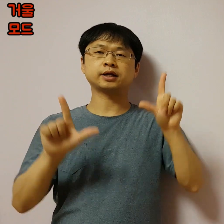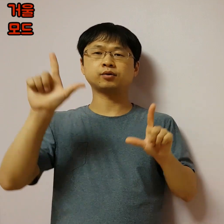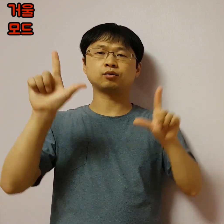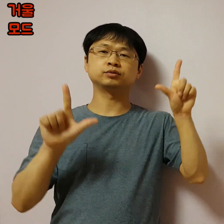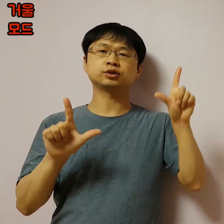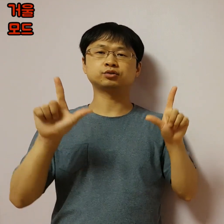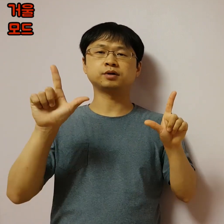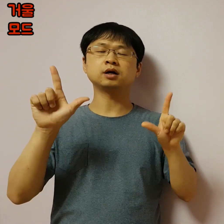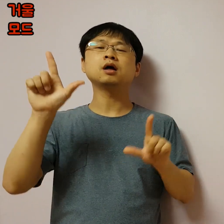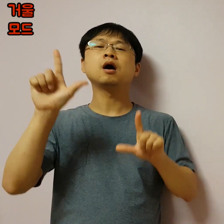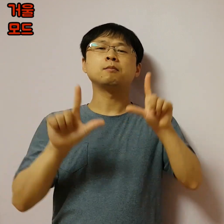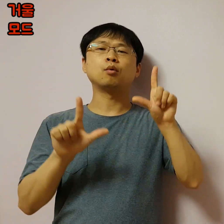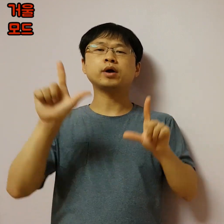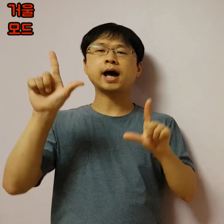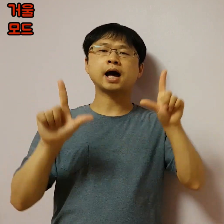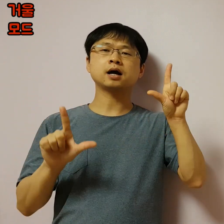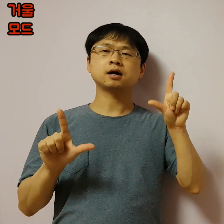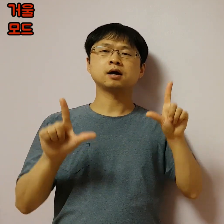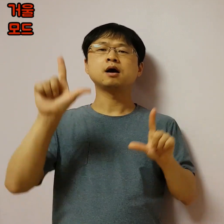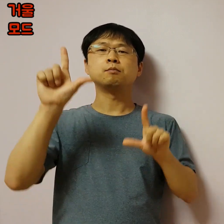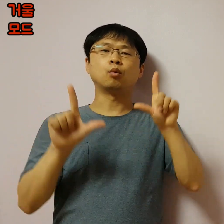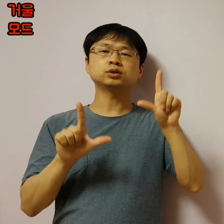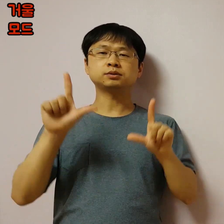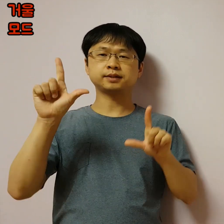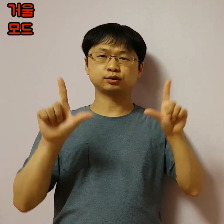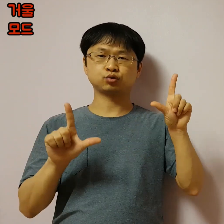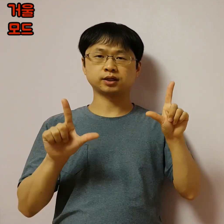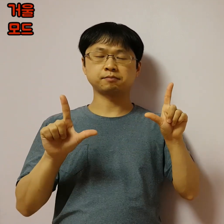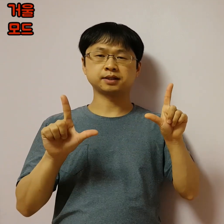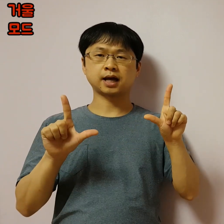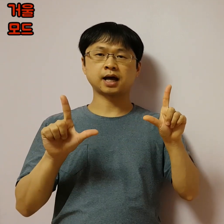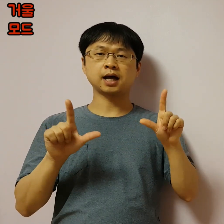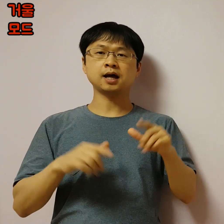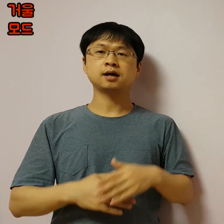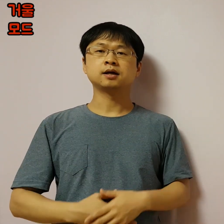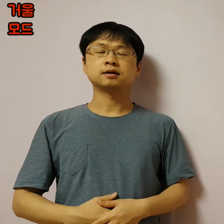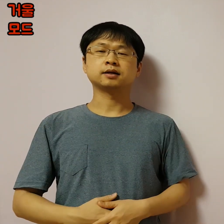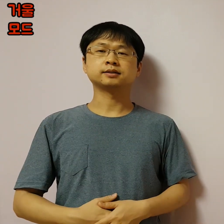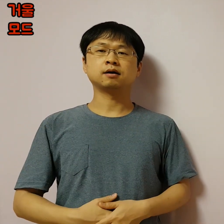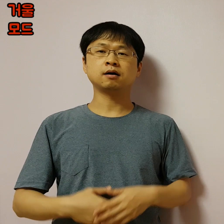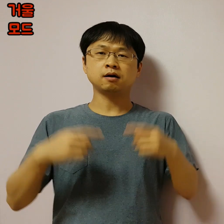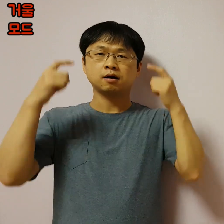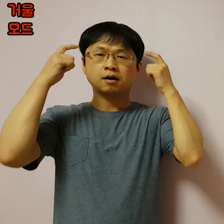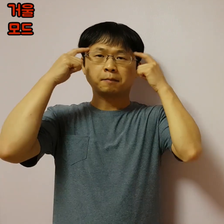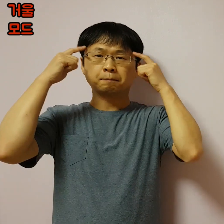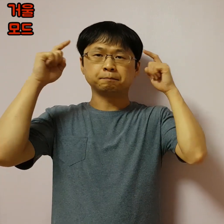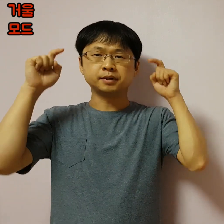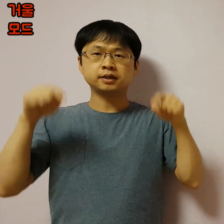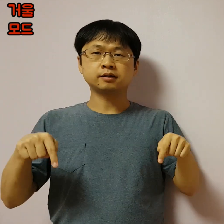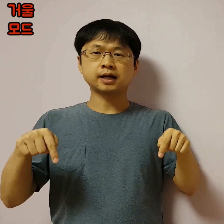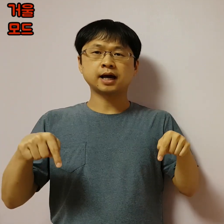위아래로 움직여주면 모양, 모습이란 수어가 됩니다. 그래서